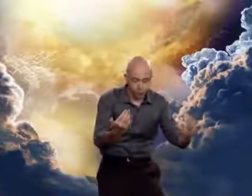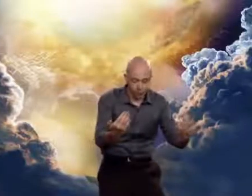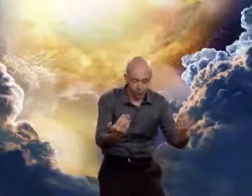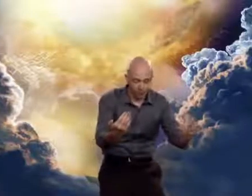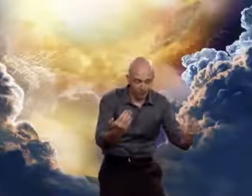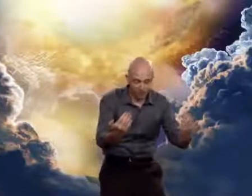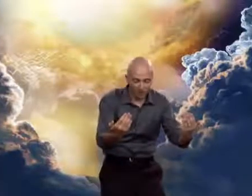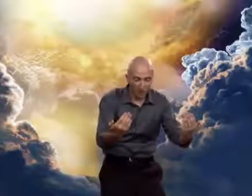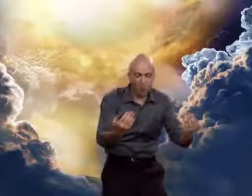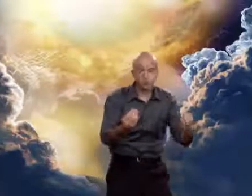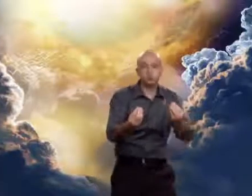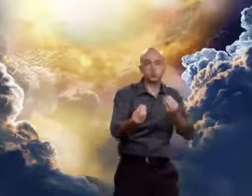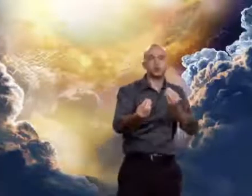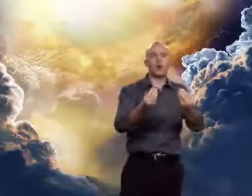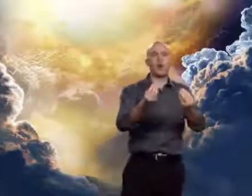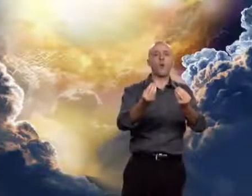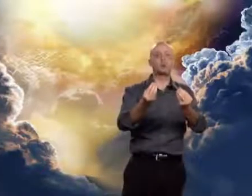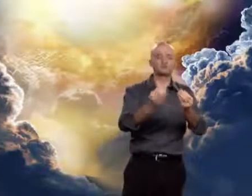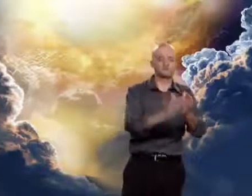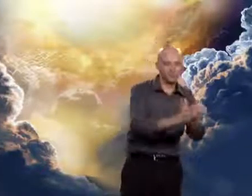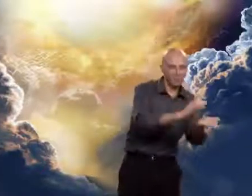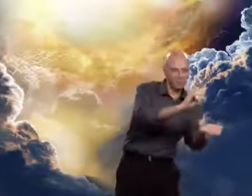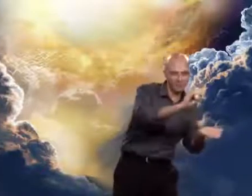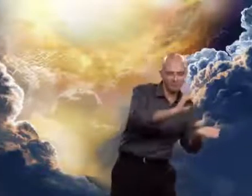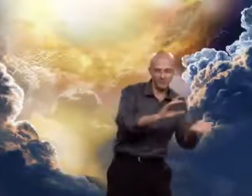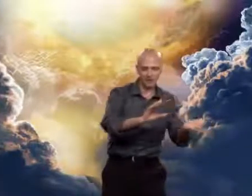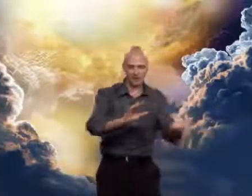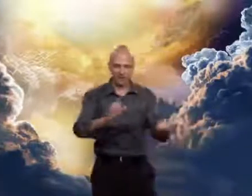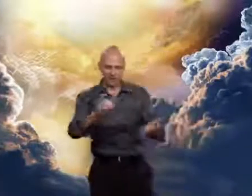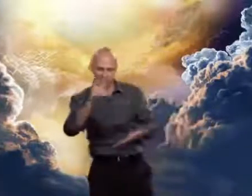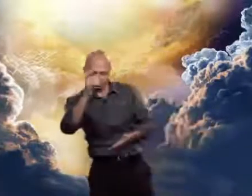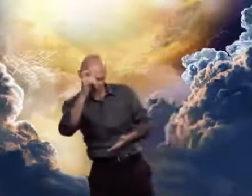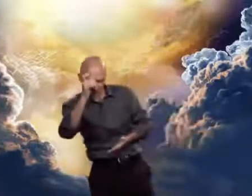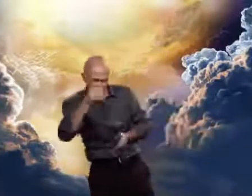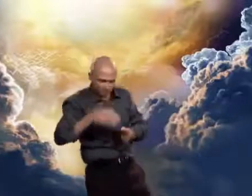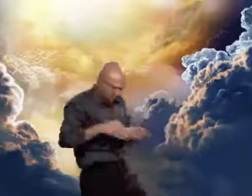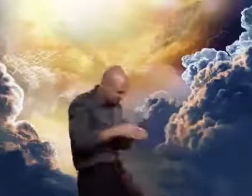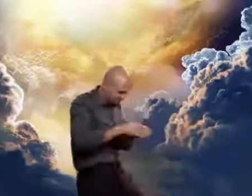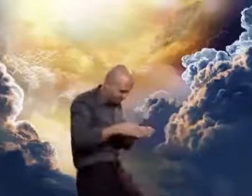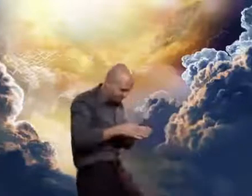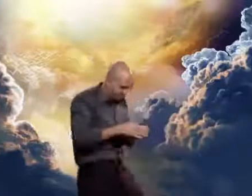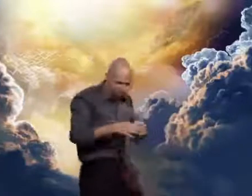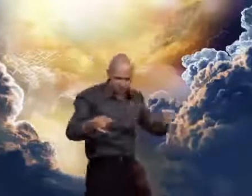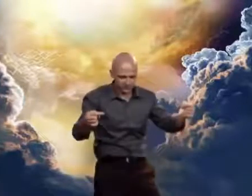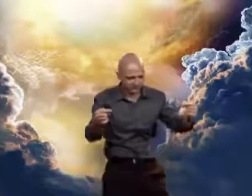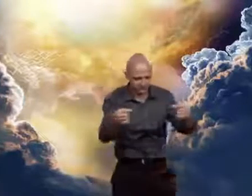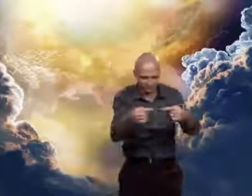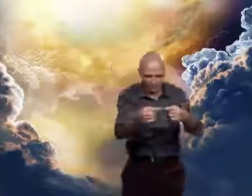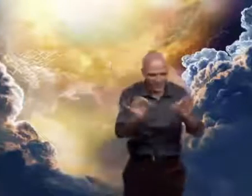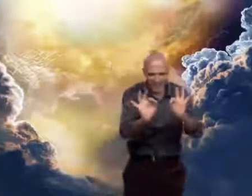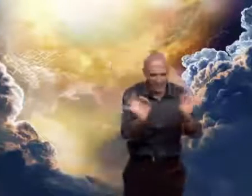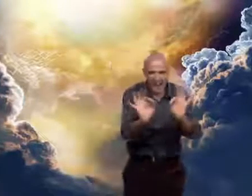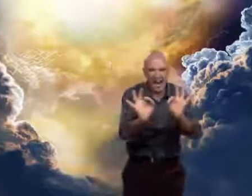O tribunal está dentro de você. Também declara: todo ser justo e perfeito é Cristo.